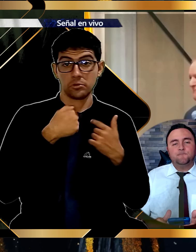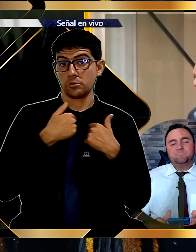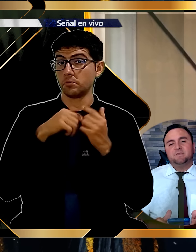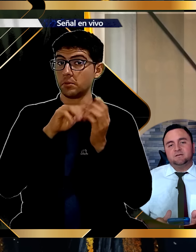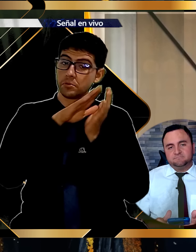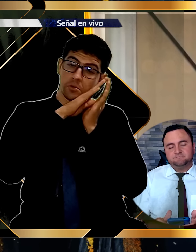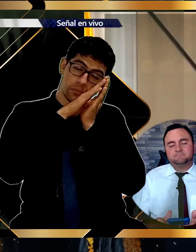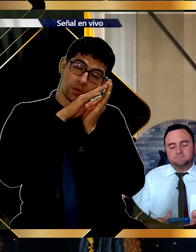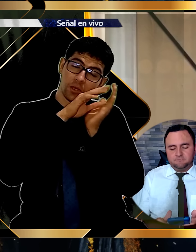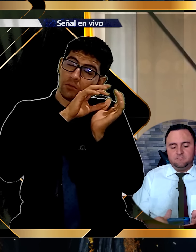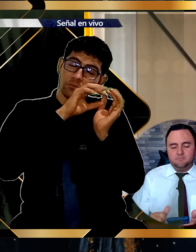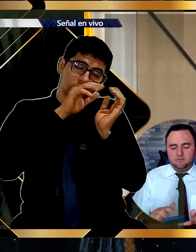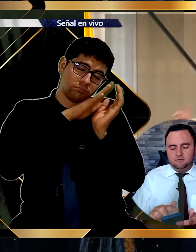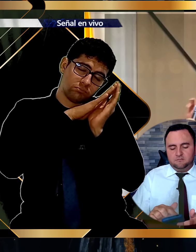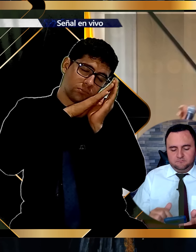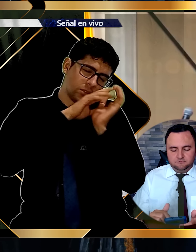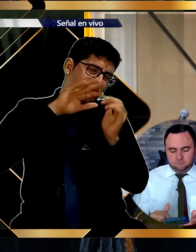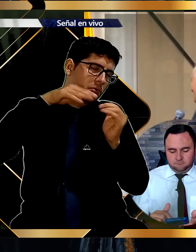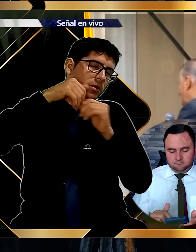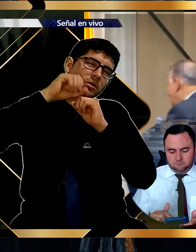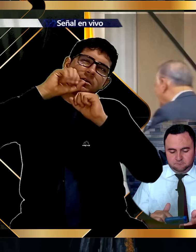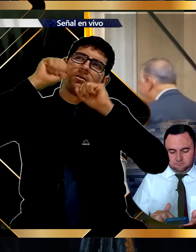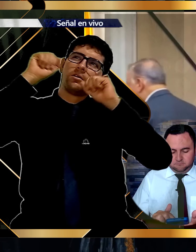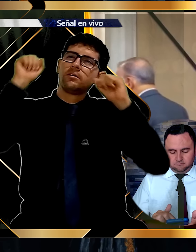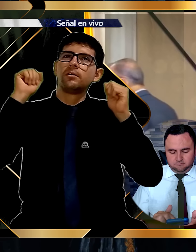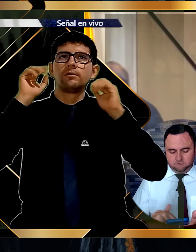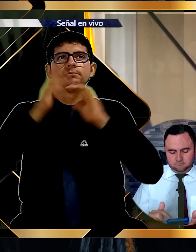¿Por qué? Porque el que no durmió fue otro.